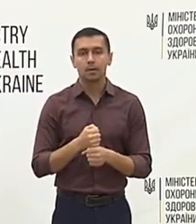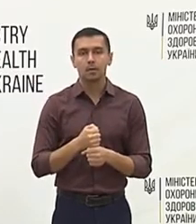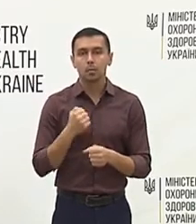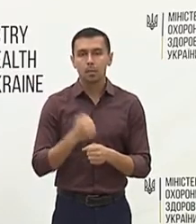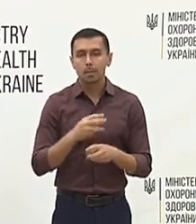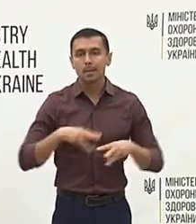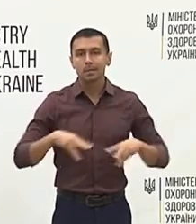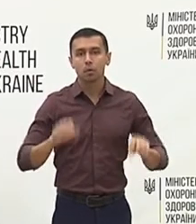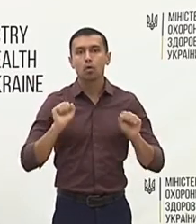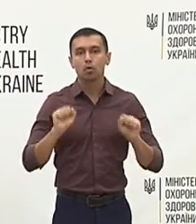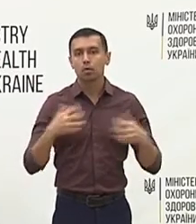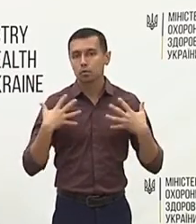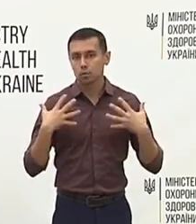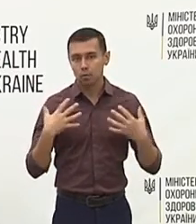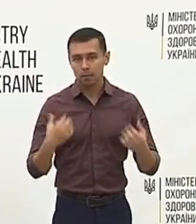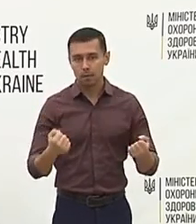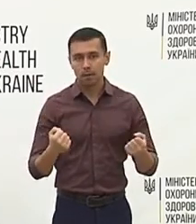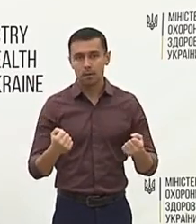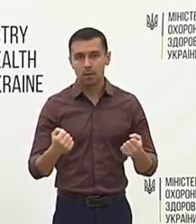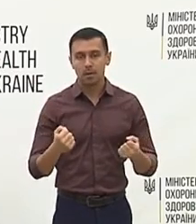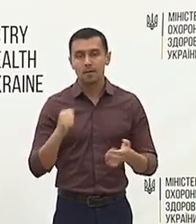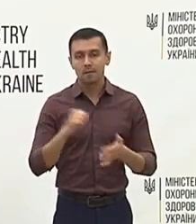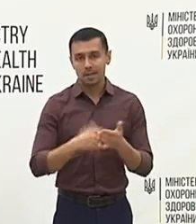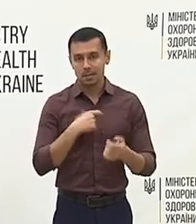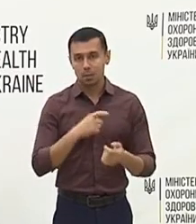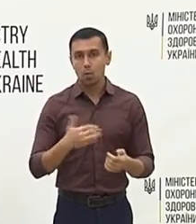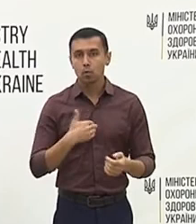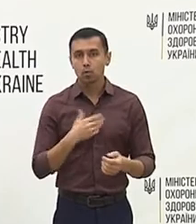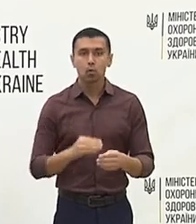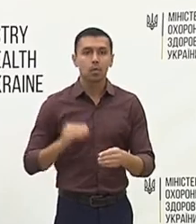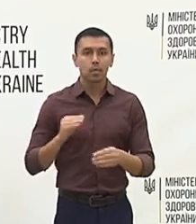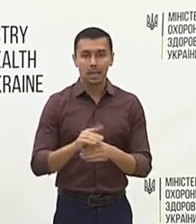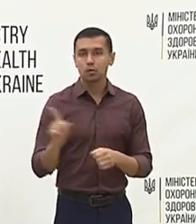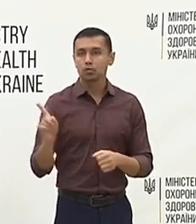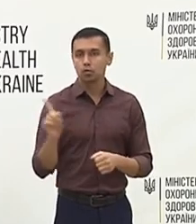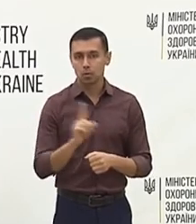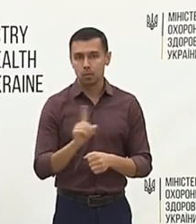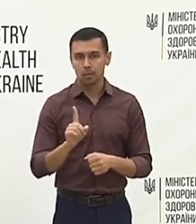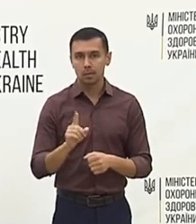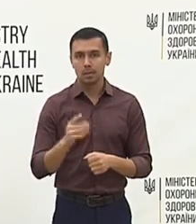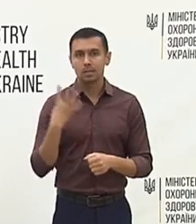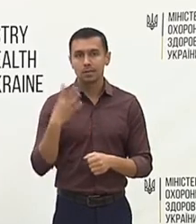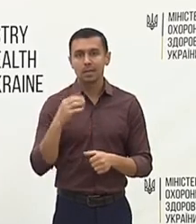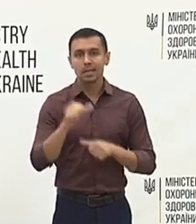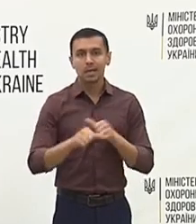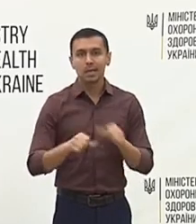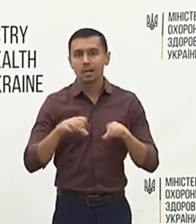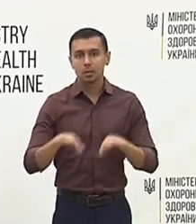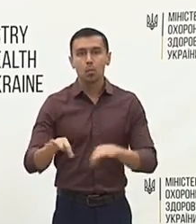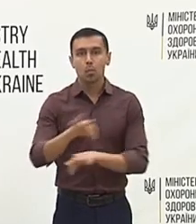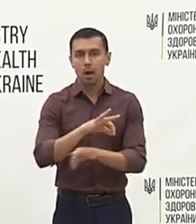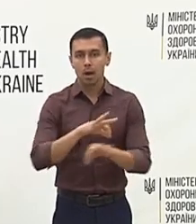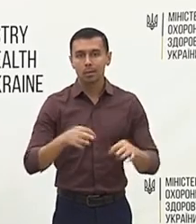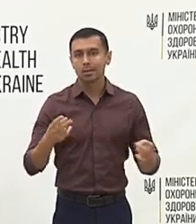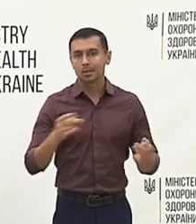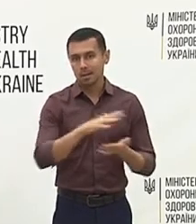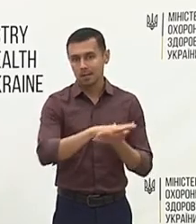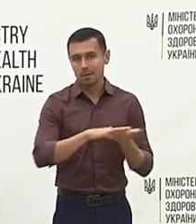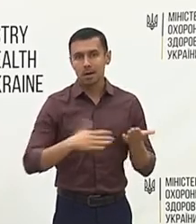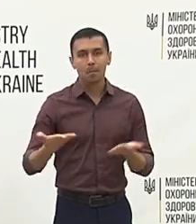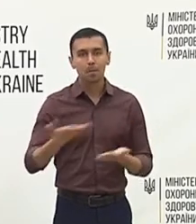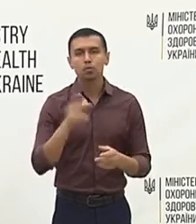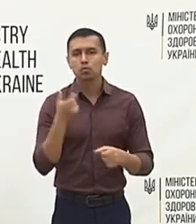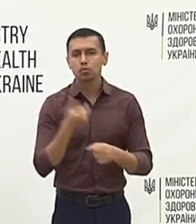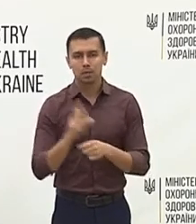зробило Міністерство охорони здоров'я. Від себе хочу додати, що четвертий рік реалізації проєкту триває. І ми